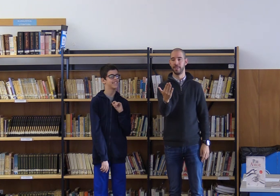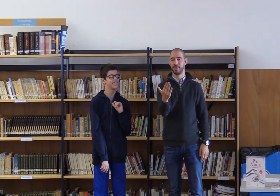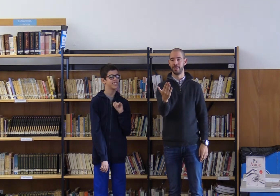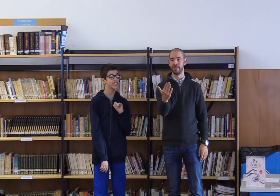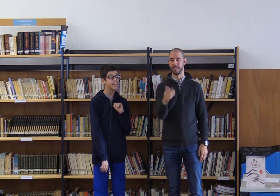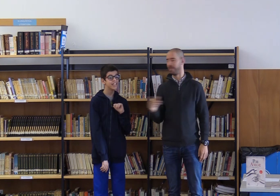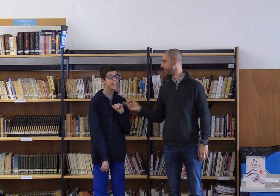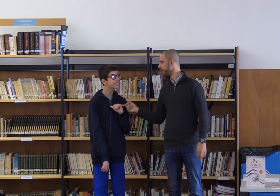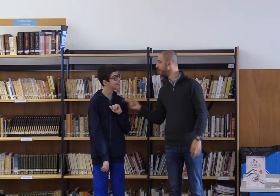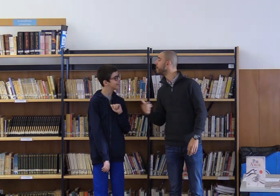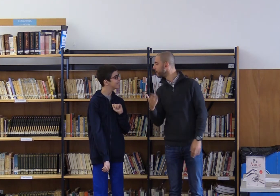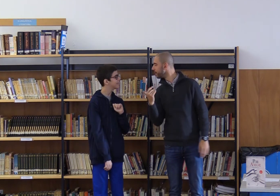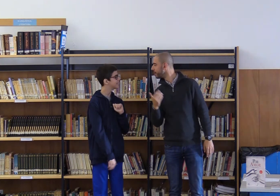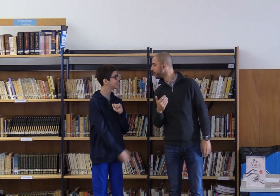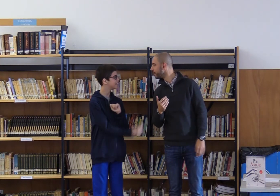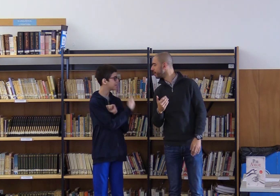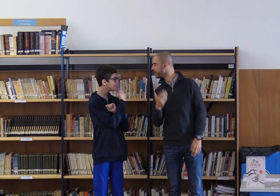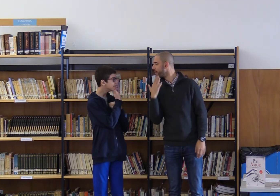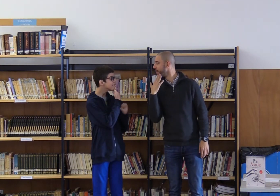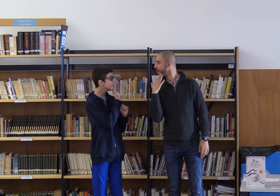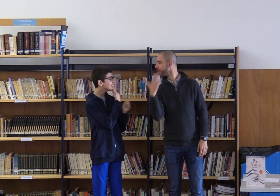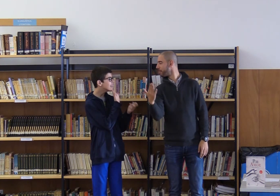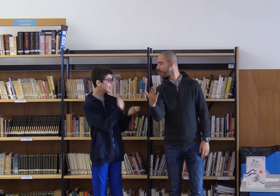Este é o gesto. Faz lá.